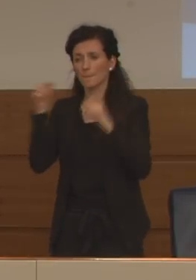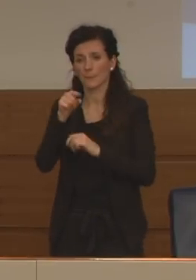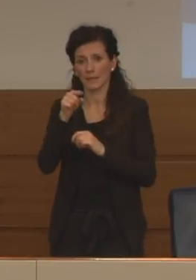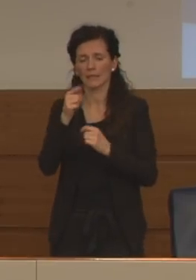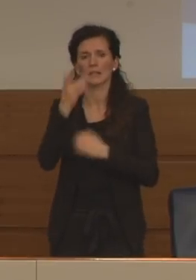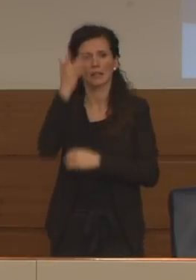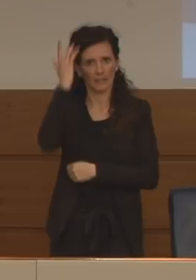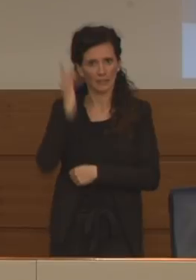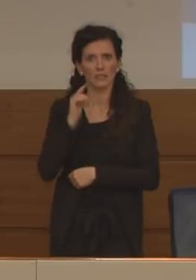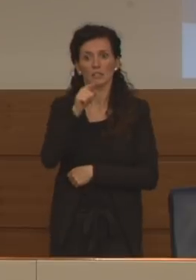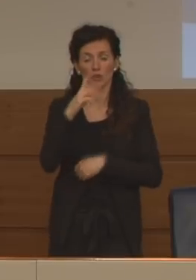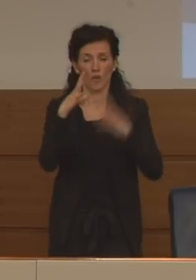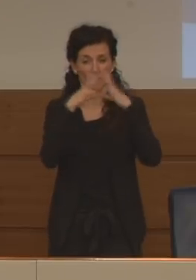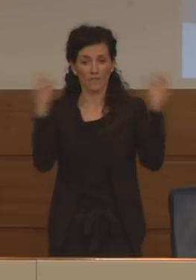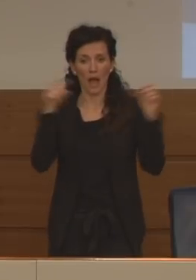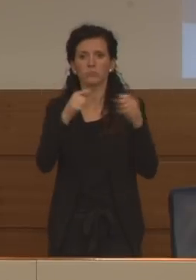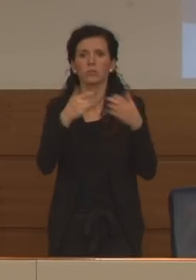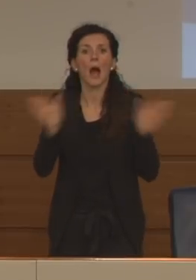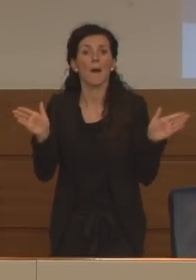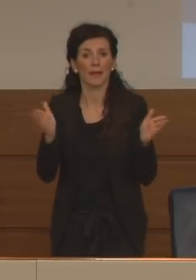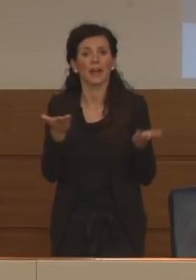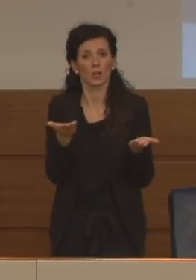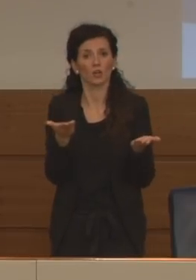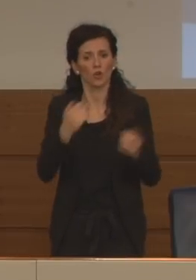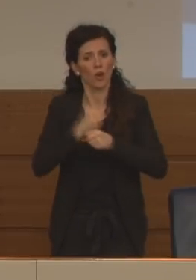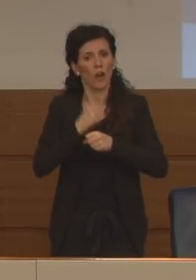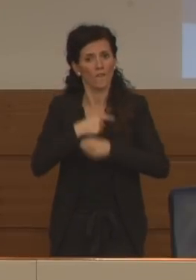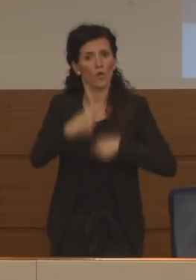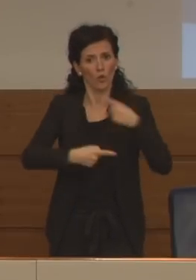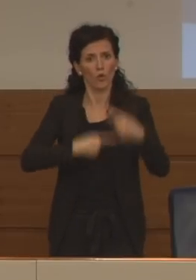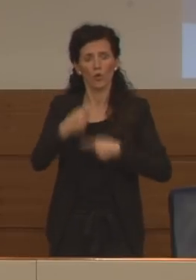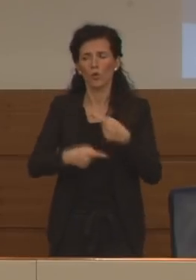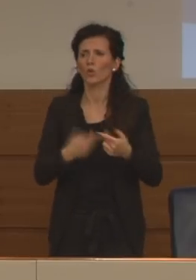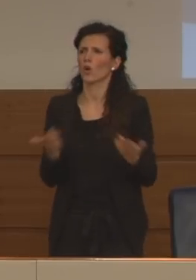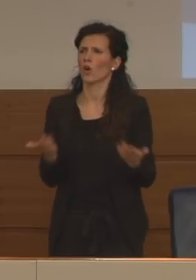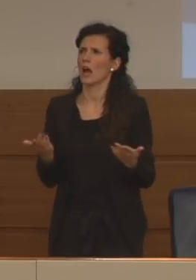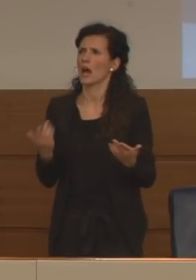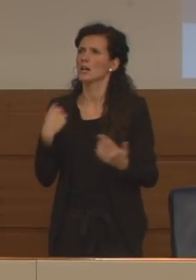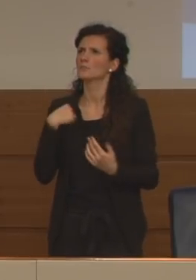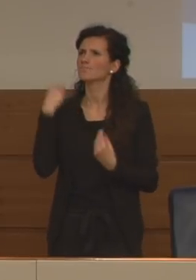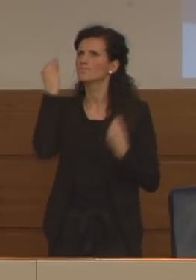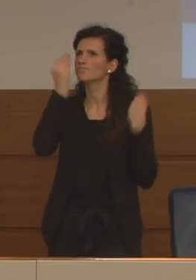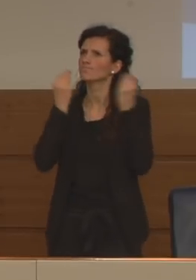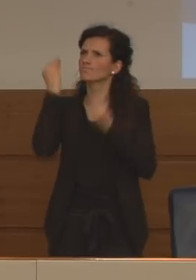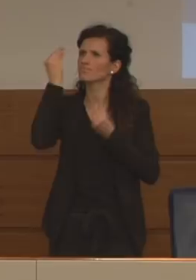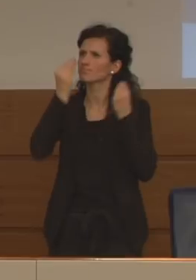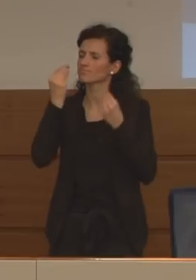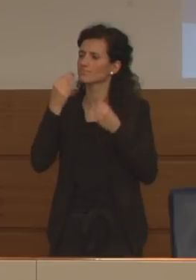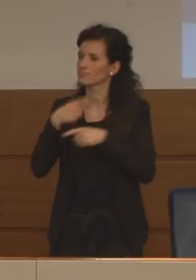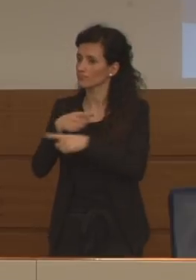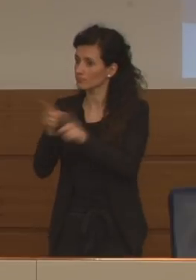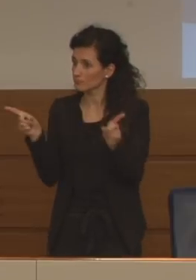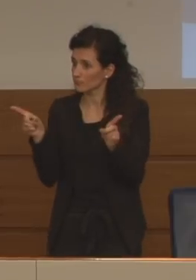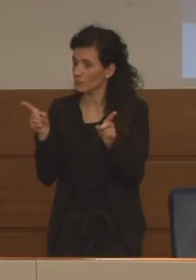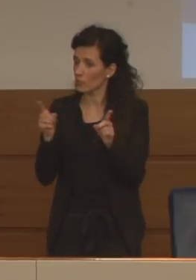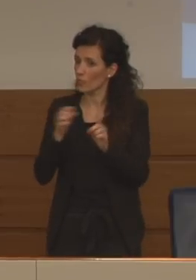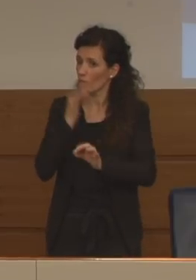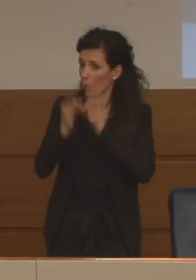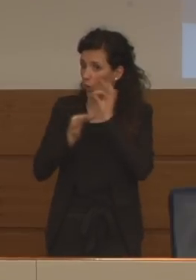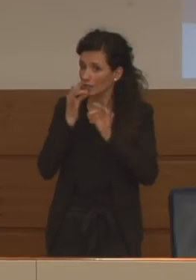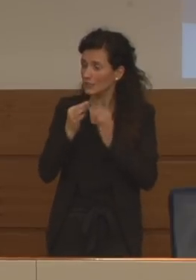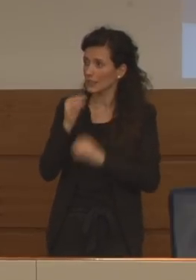moltissime fabbriche sono rimaste aperte dunque mi chiedo se voi stiate chiedendo anche al governo